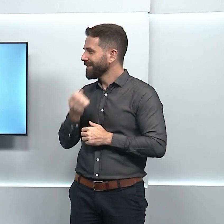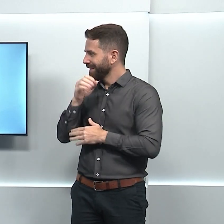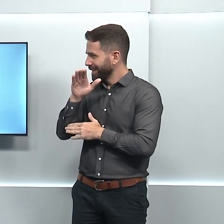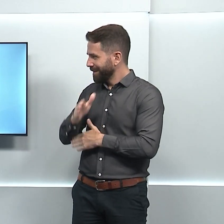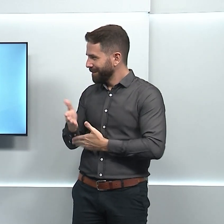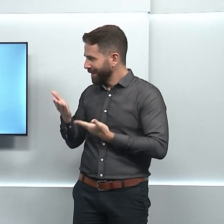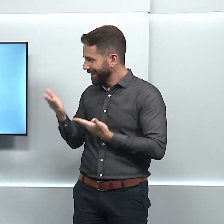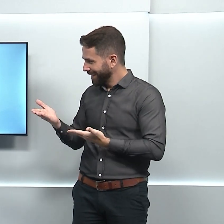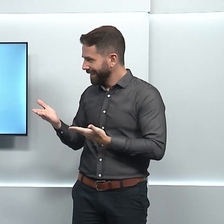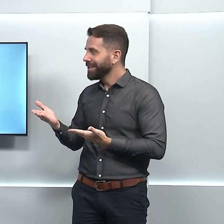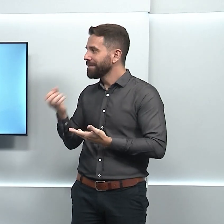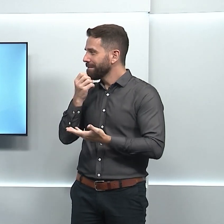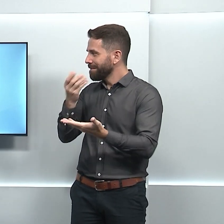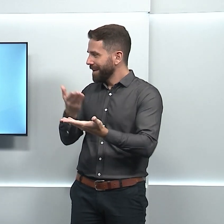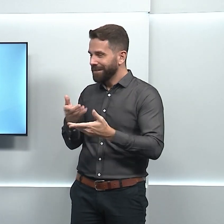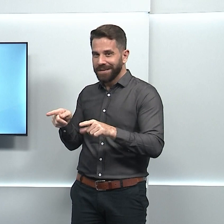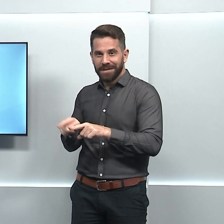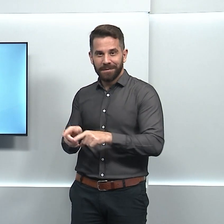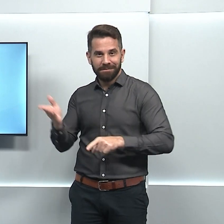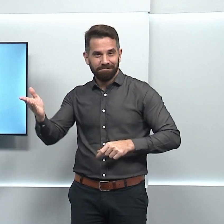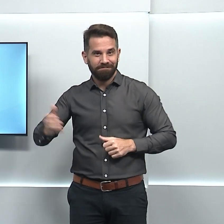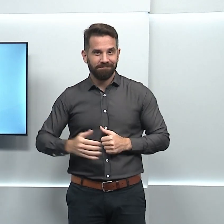tarde, professor. Seja bem-vindo.